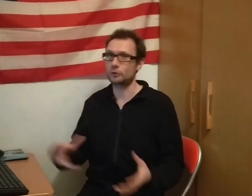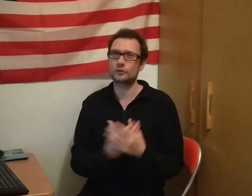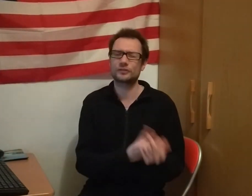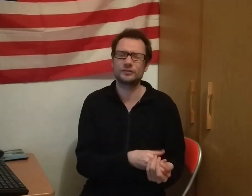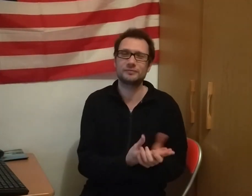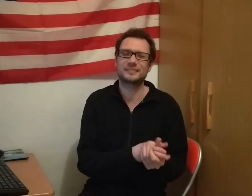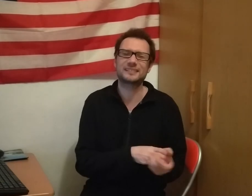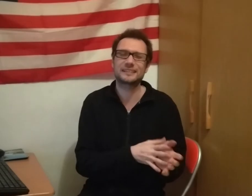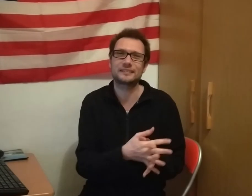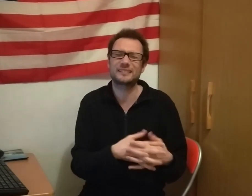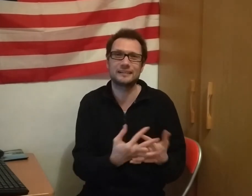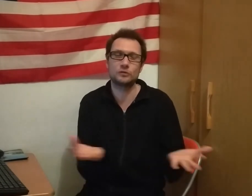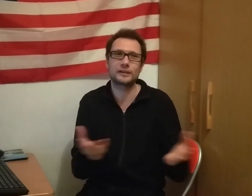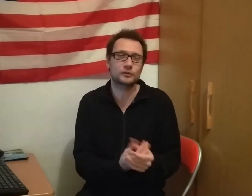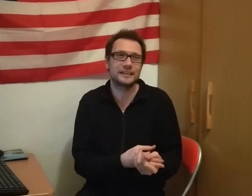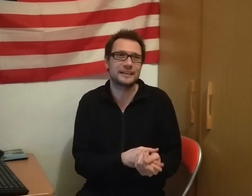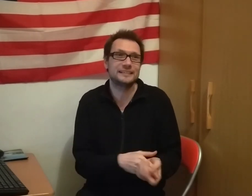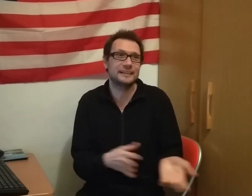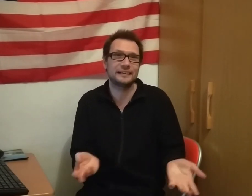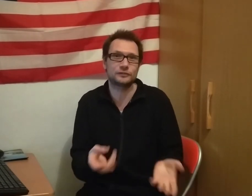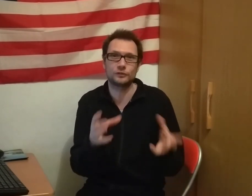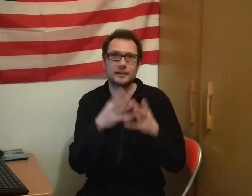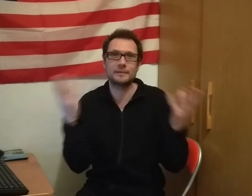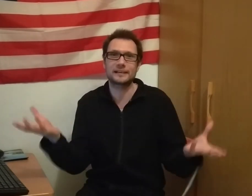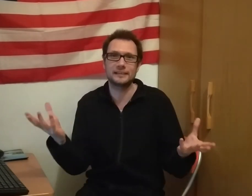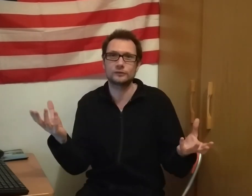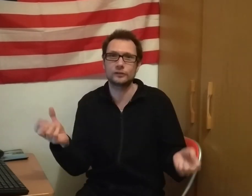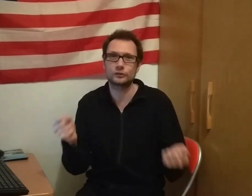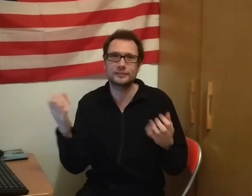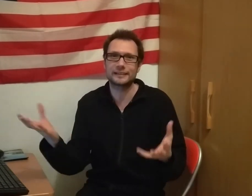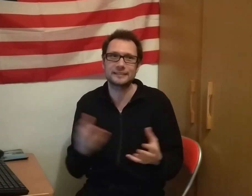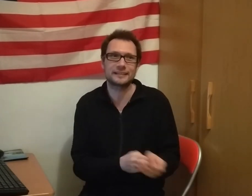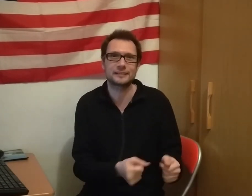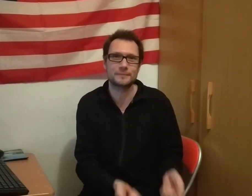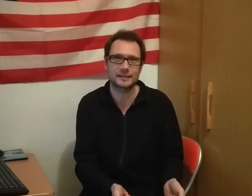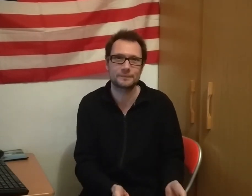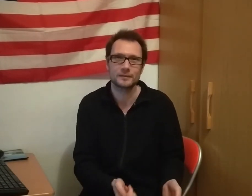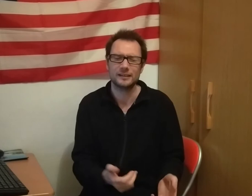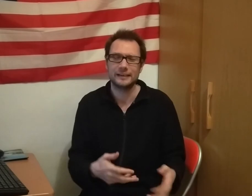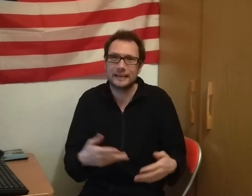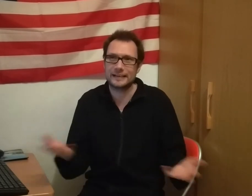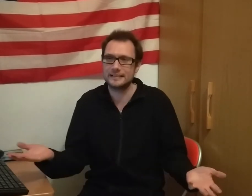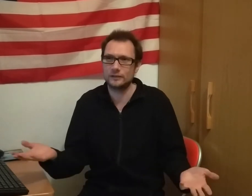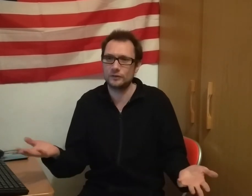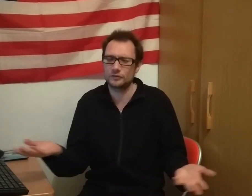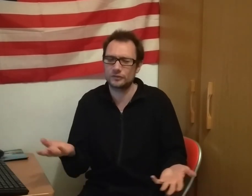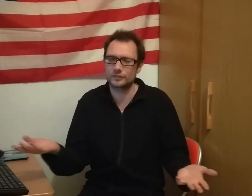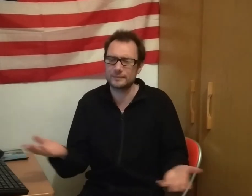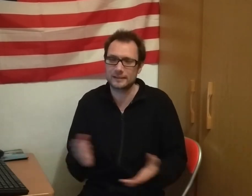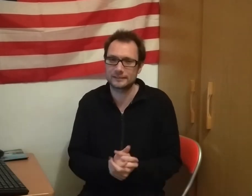tampoco. La única cosa de la calle es eso, hablar de los negocios desde casa y hacer magia. Y la calle, luego no sé qué más.